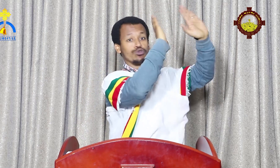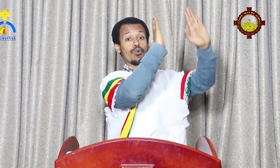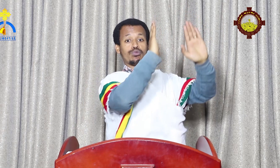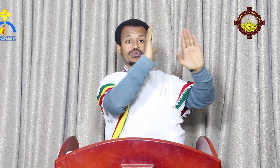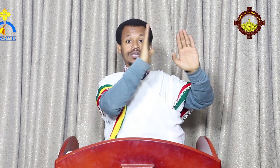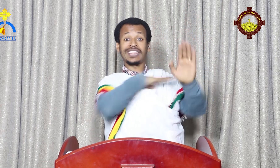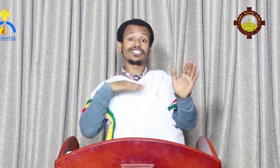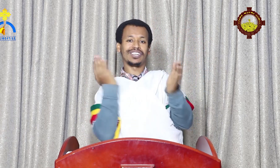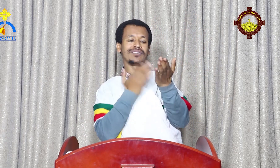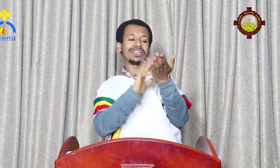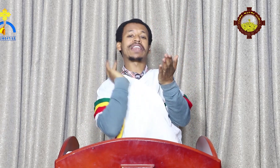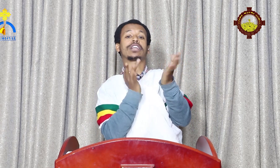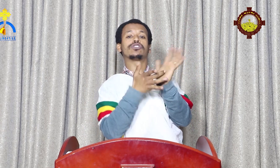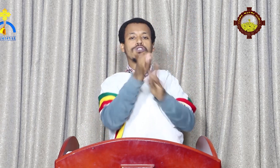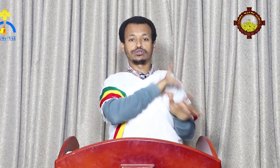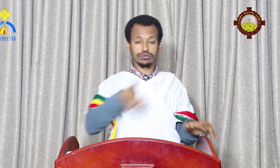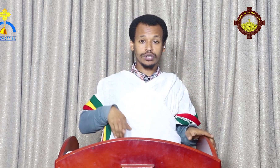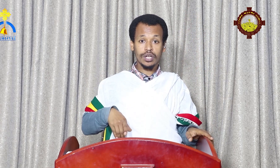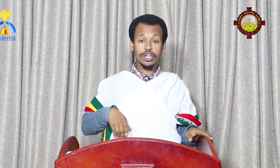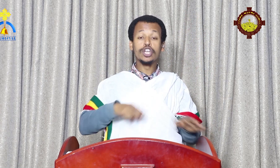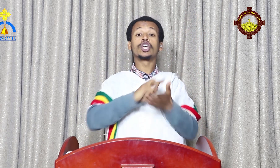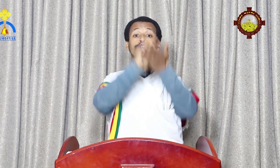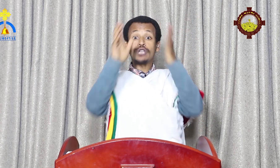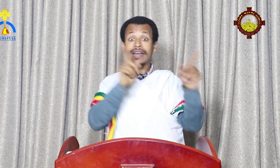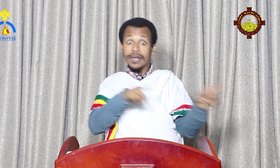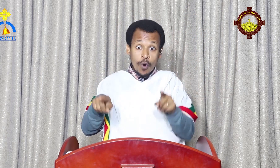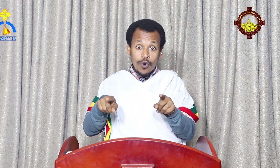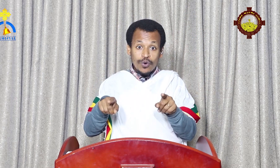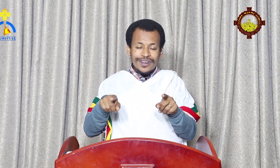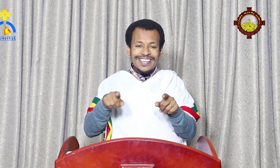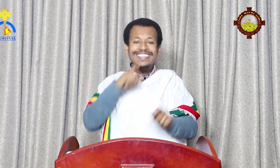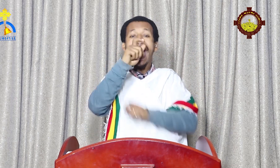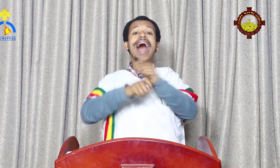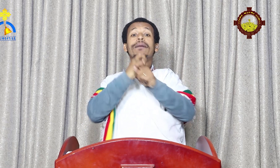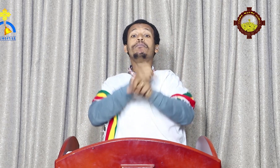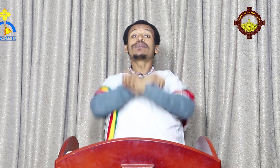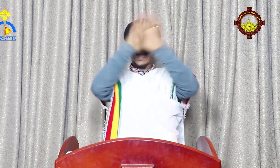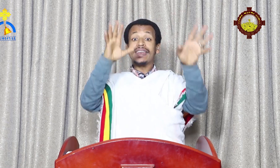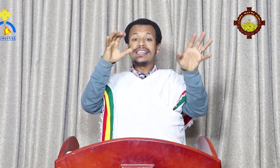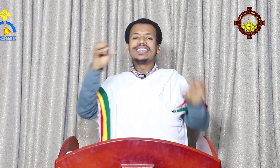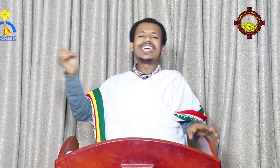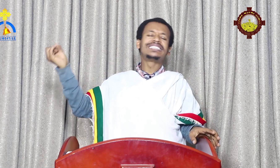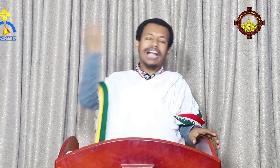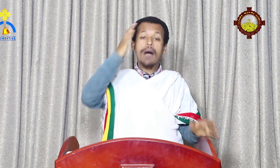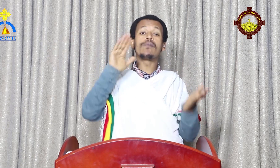ነው ጌታችን መድኃኒታችን ኢየሱስ። ቅዱሳን ደግሞ የዓለም ብርሃን የሰካ